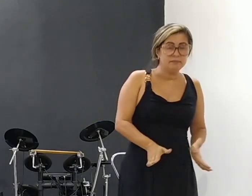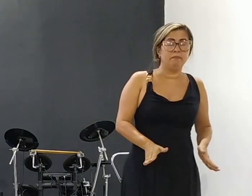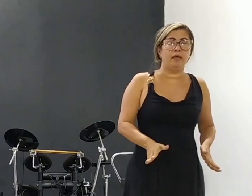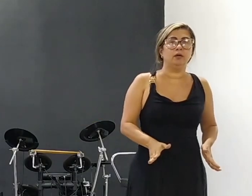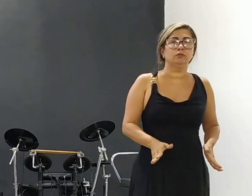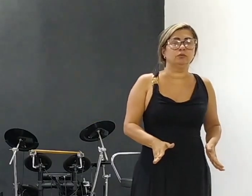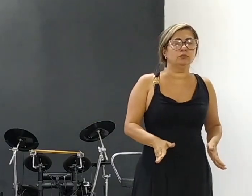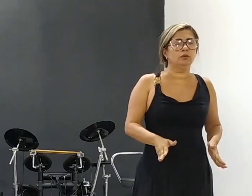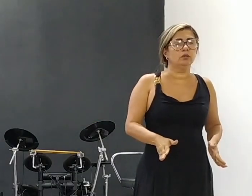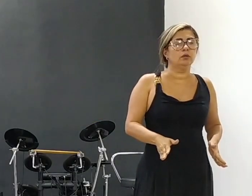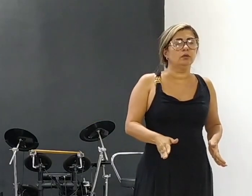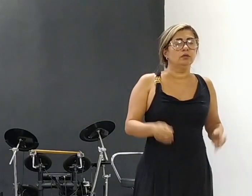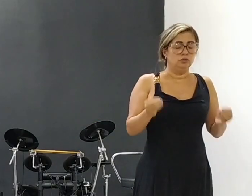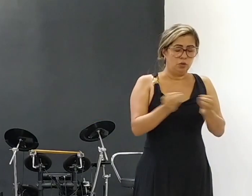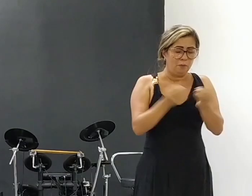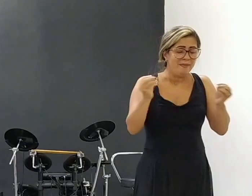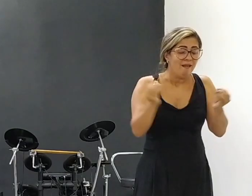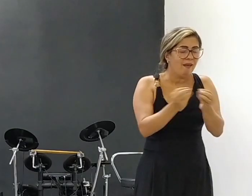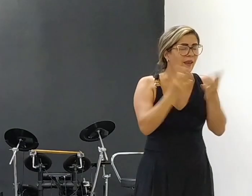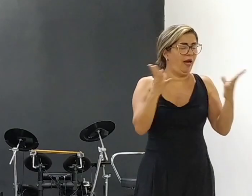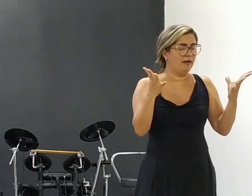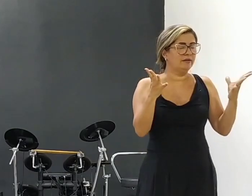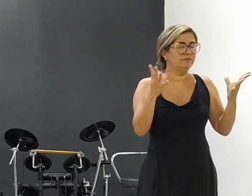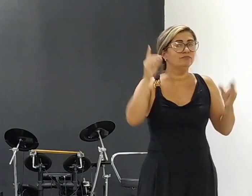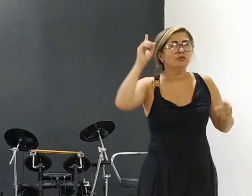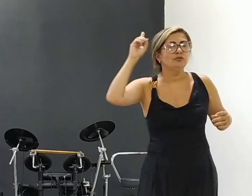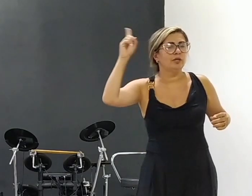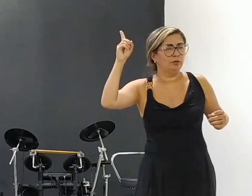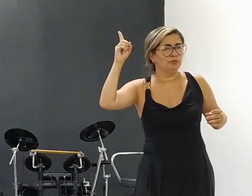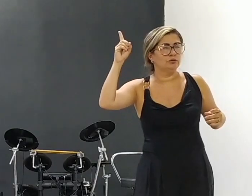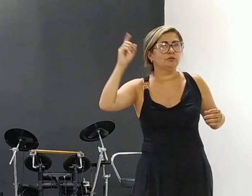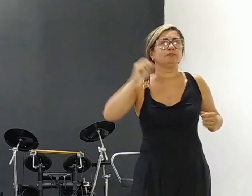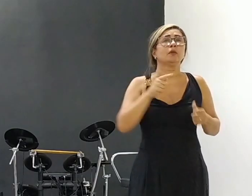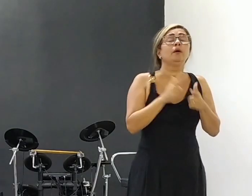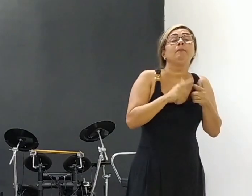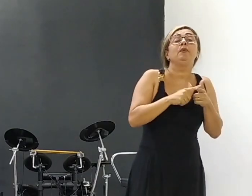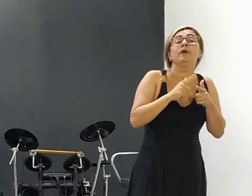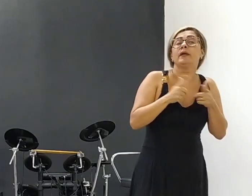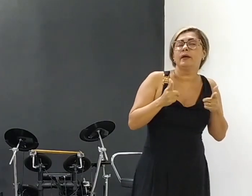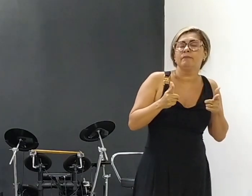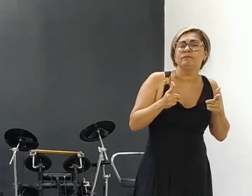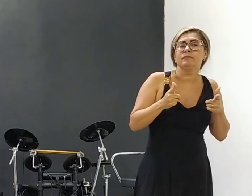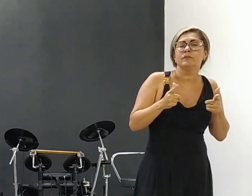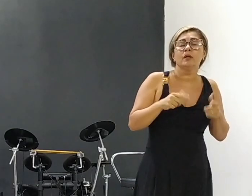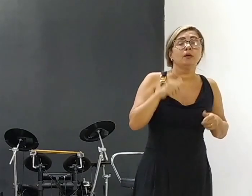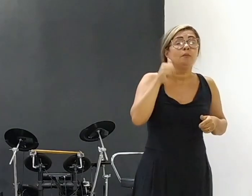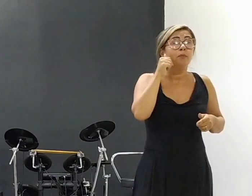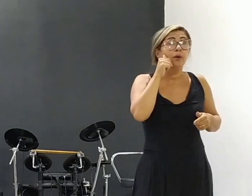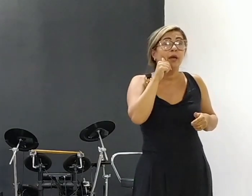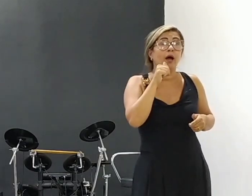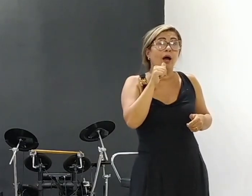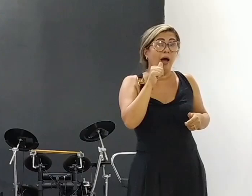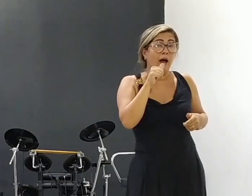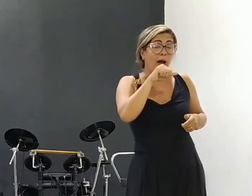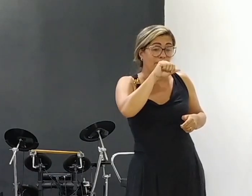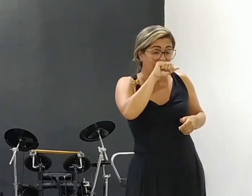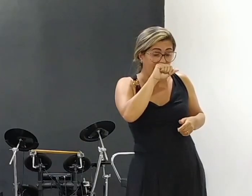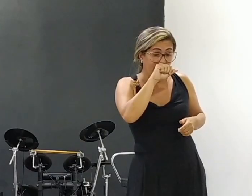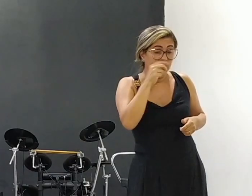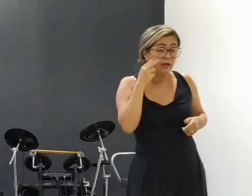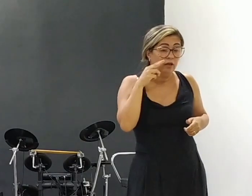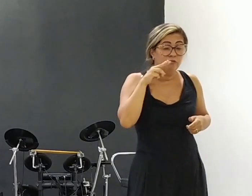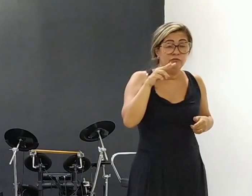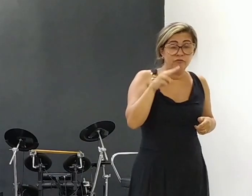dele já é um milagre de Deus. Por quê? A sua mãe vê que